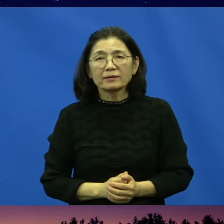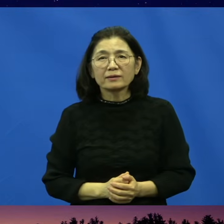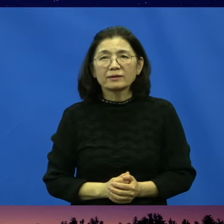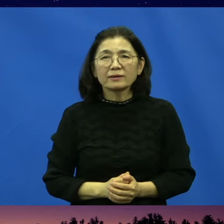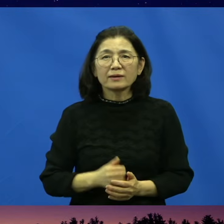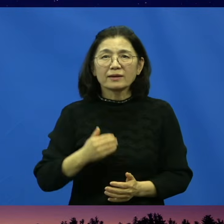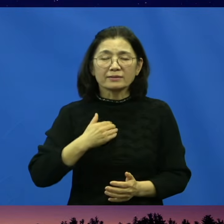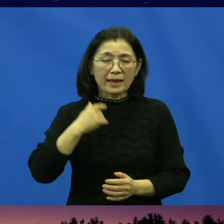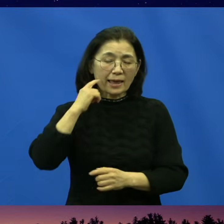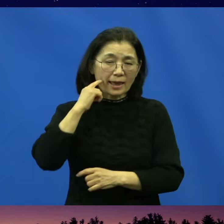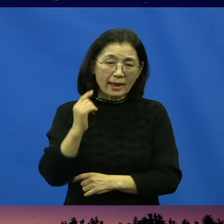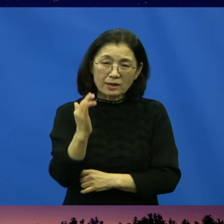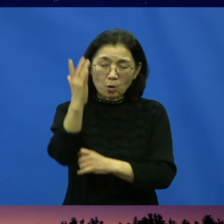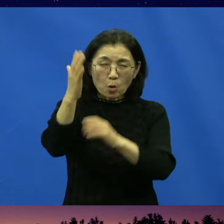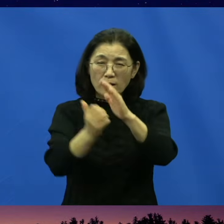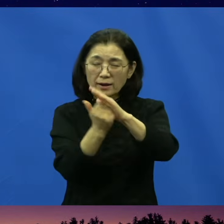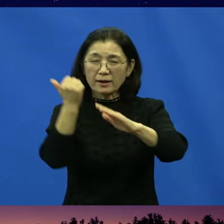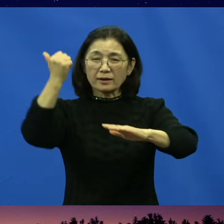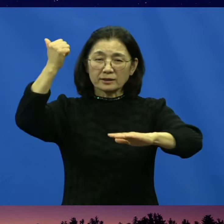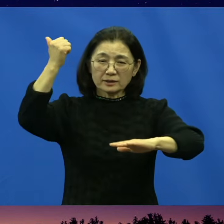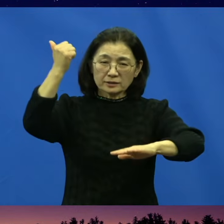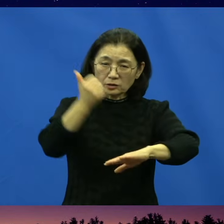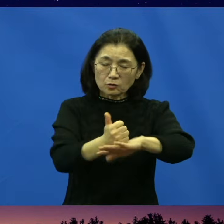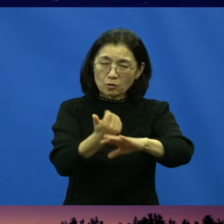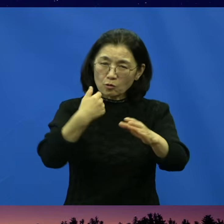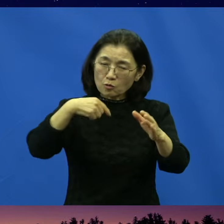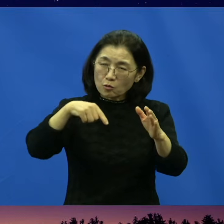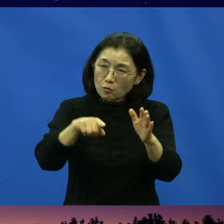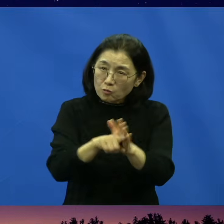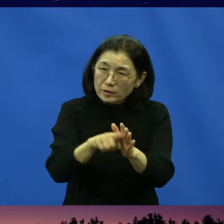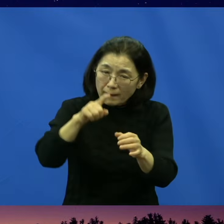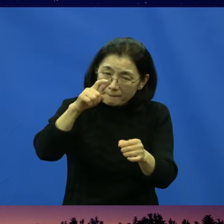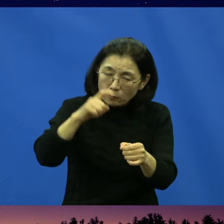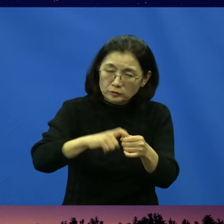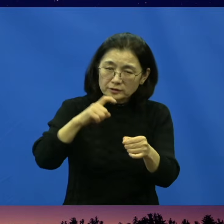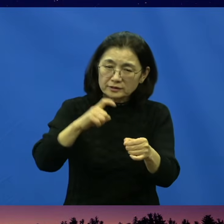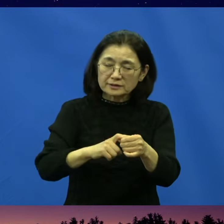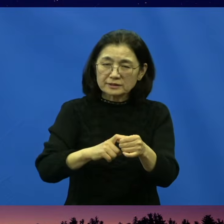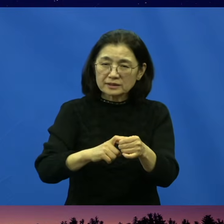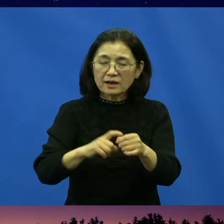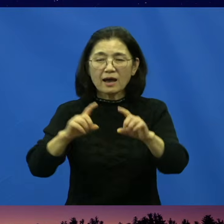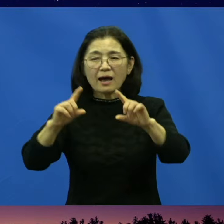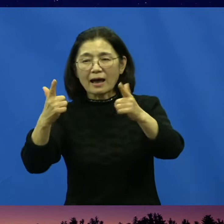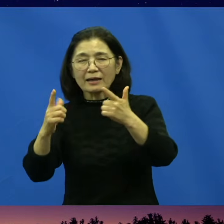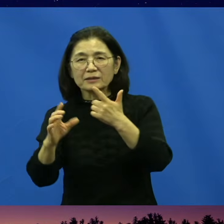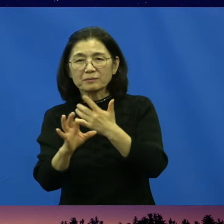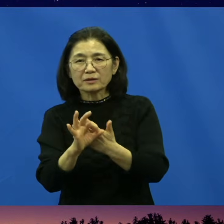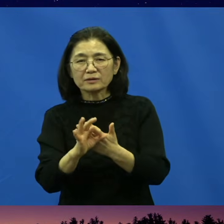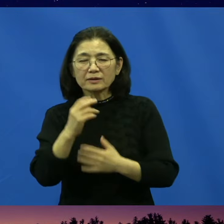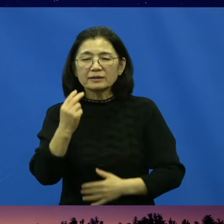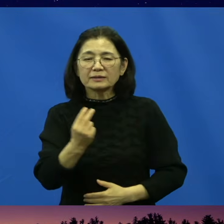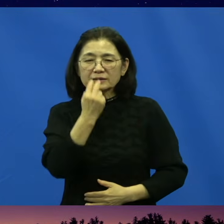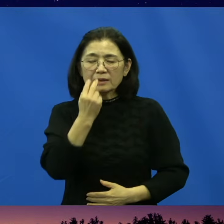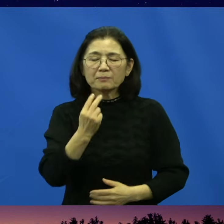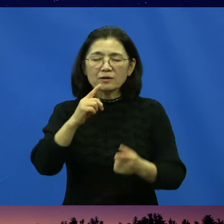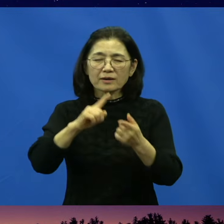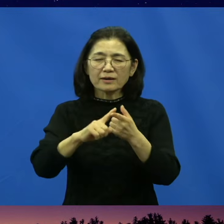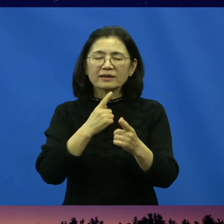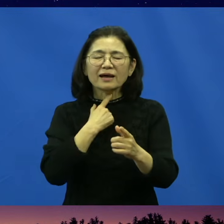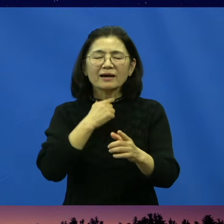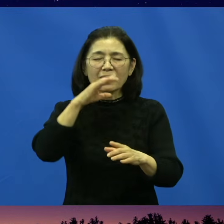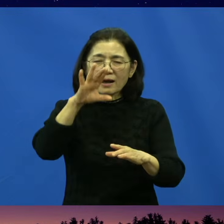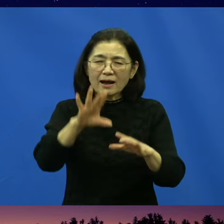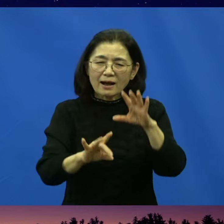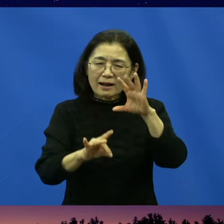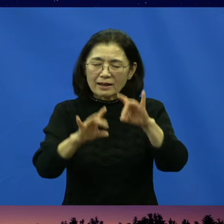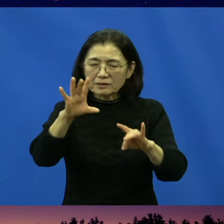나의 영광과 성공을 위한 목마름인지, 아니면 이 근원적인 생명에 대한 갈급함, 내 존재의 근원에 대한